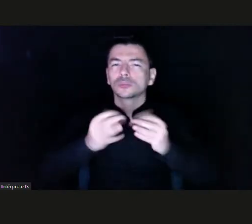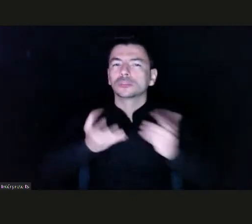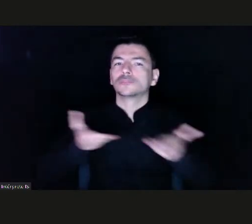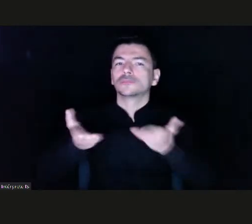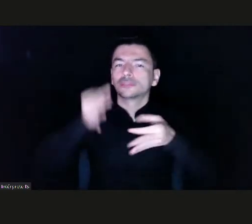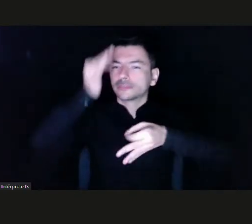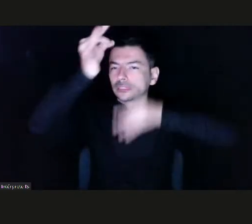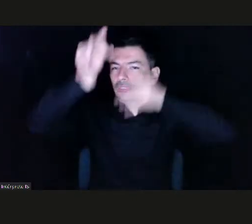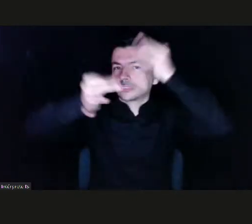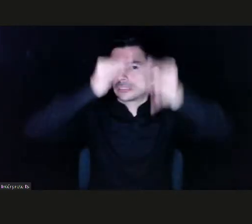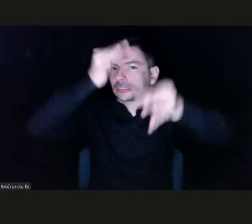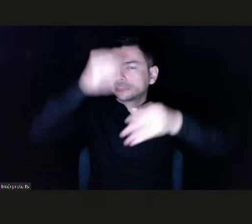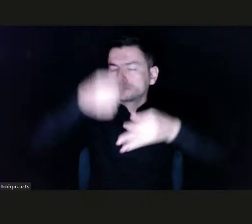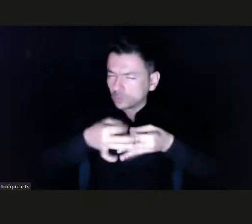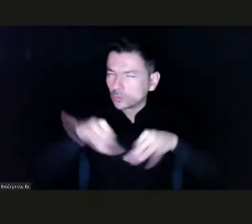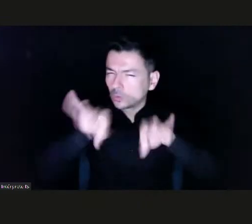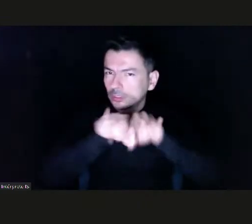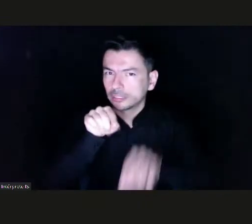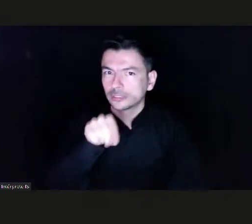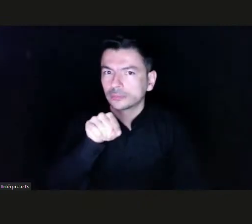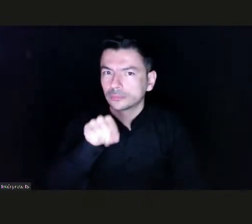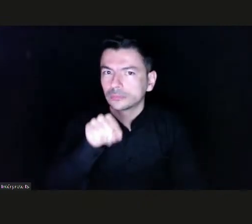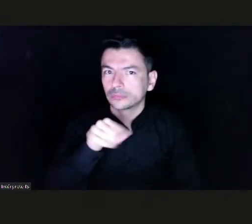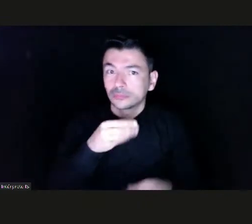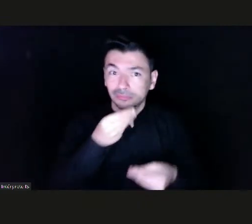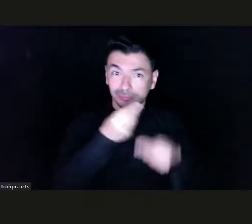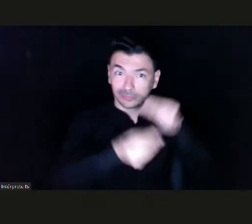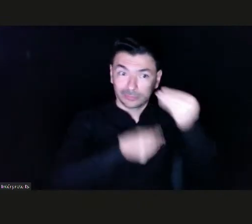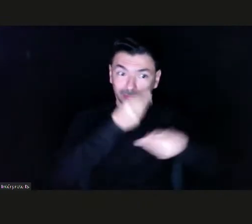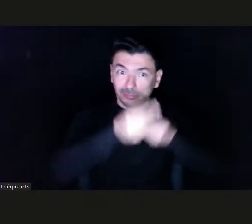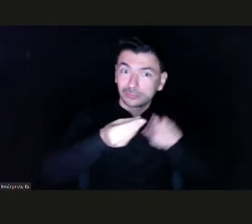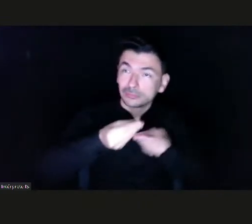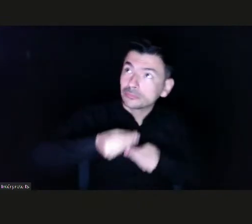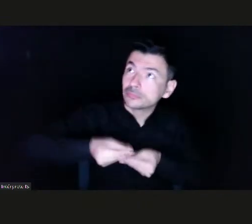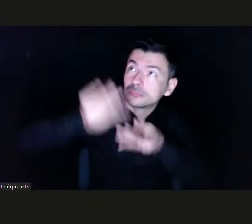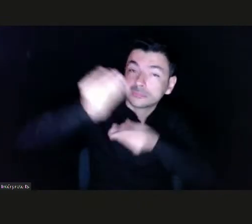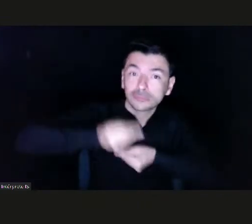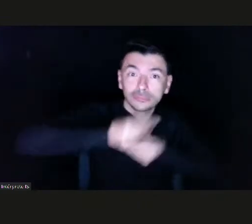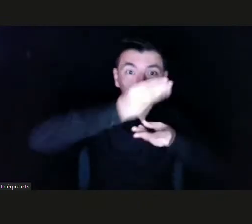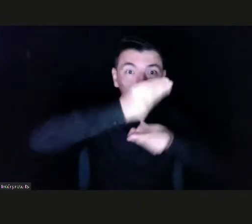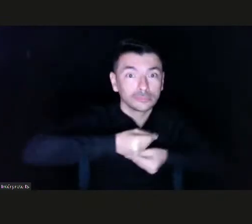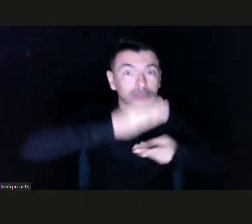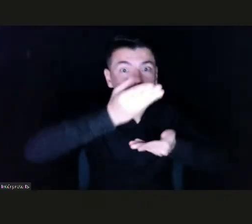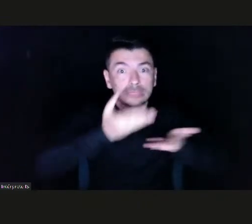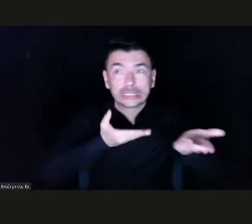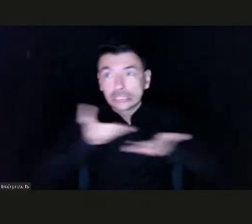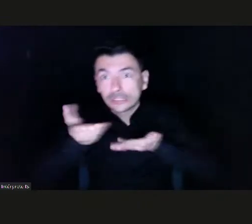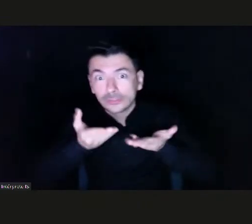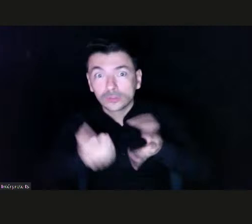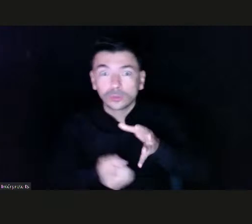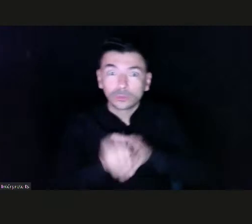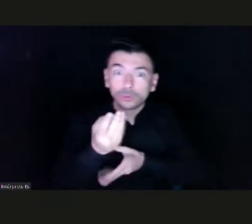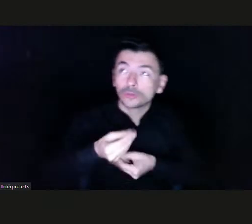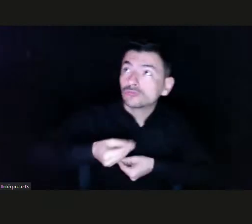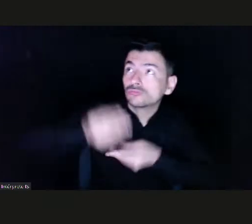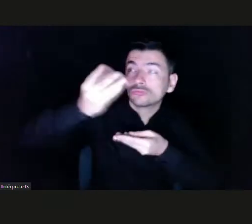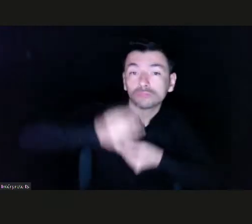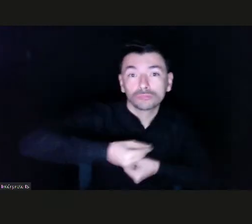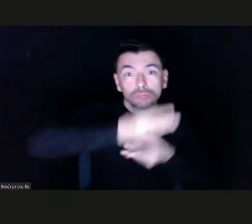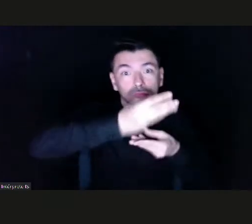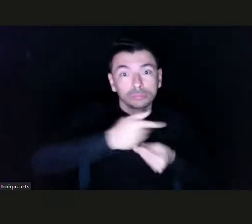El comercio exterior de servicios y en particular las exportaciones de la región han estado